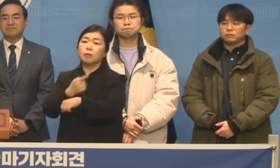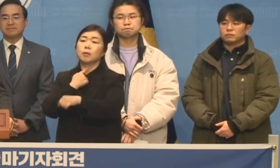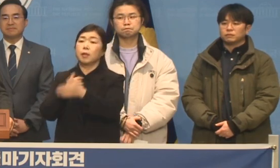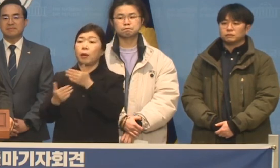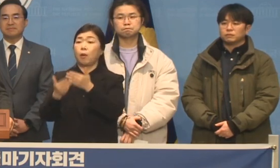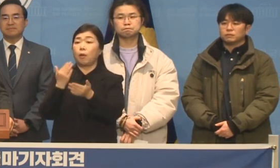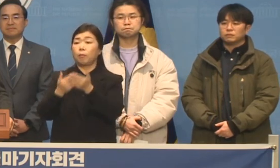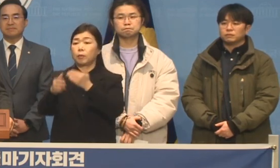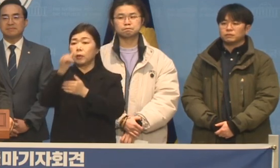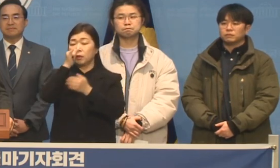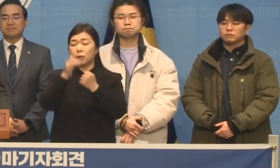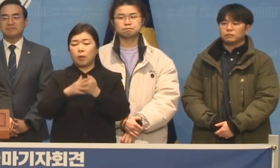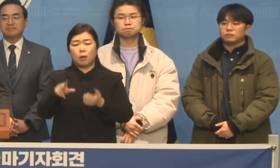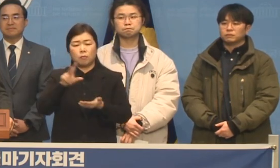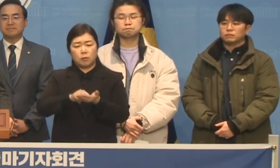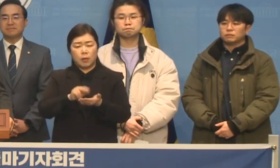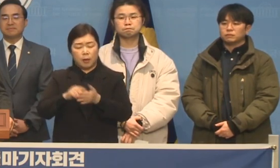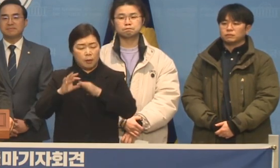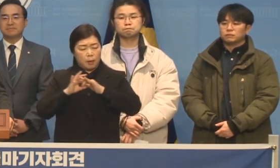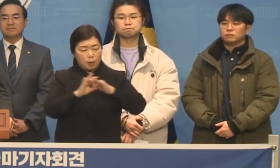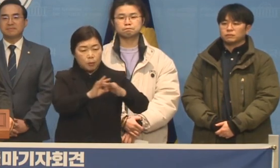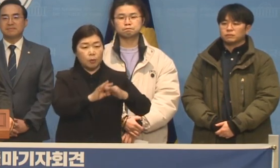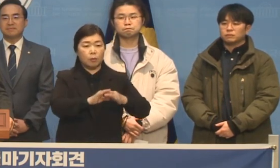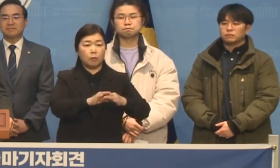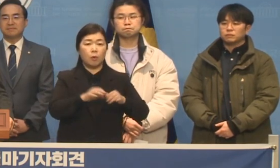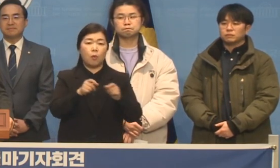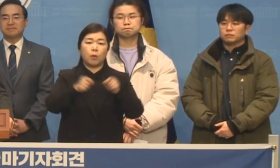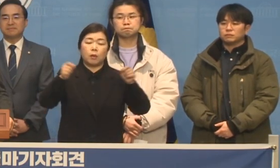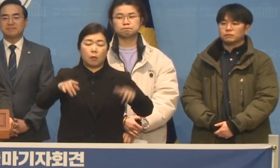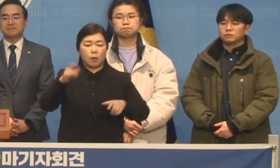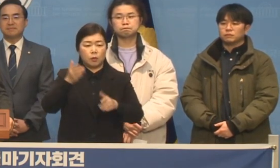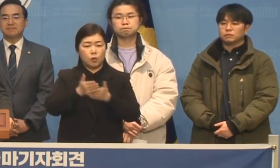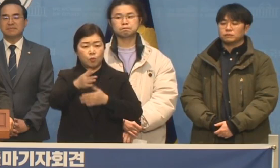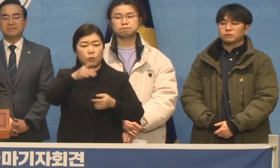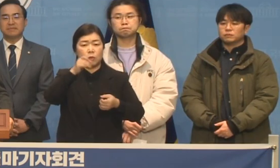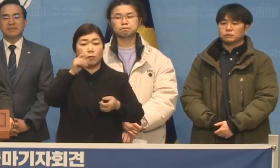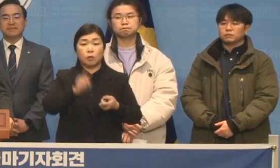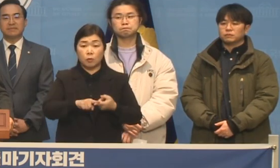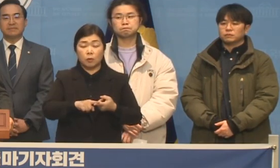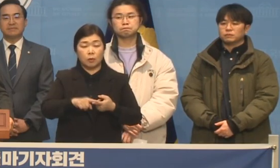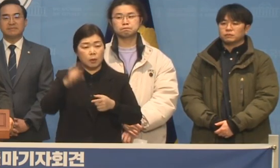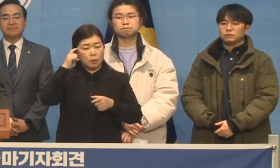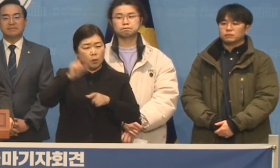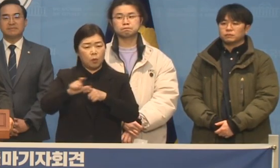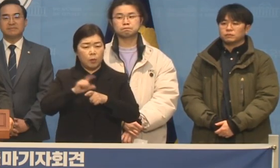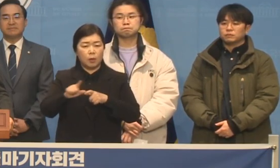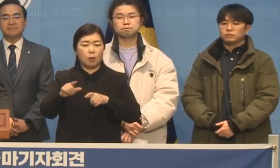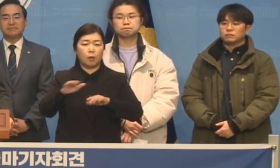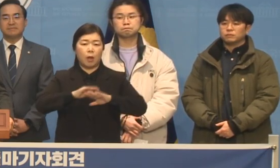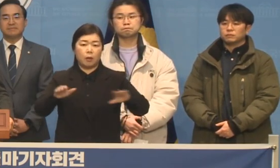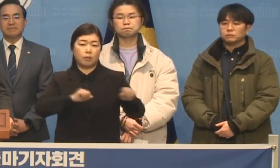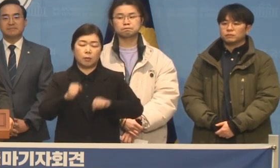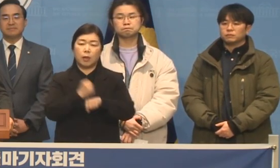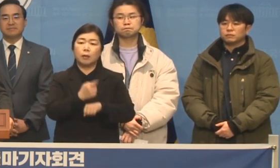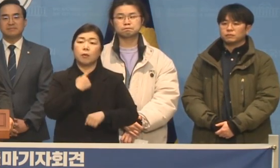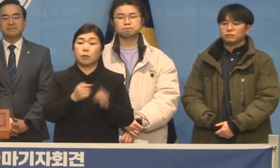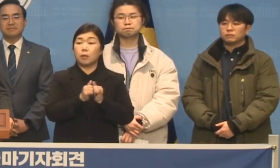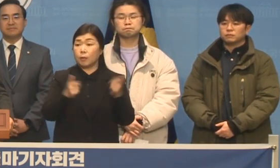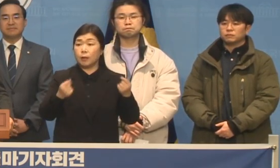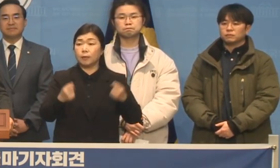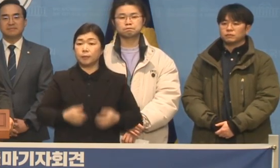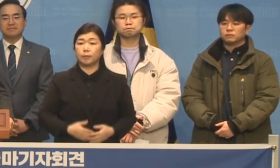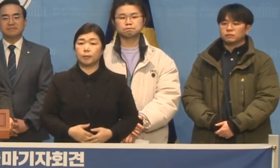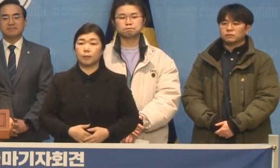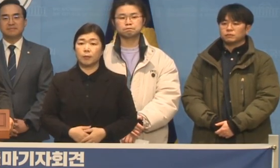해서 이 의제를 오랫동안 전문적으로 다뤄온 훌륭한 인재입니다. 이런 친구들이 앞으로도 우리